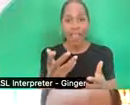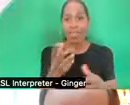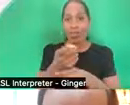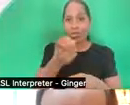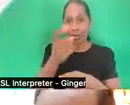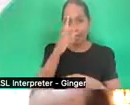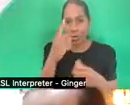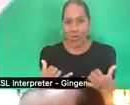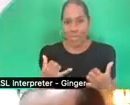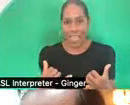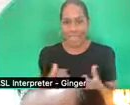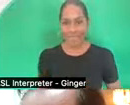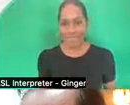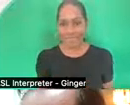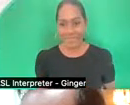del día